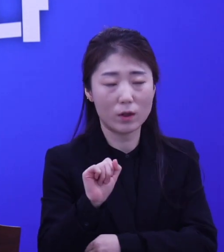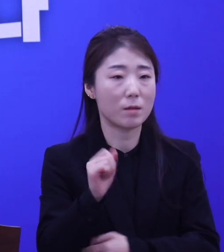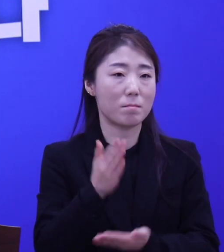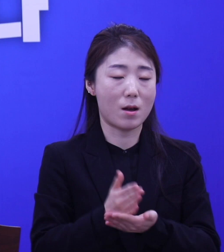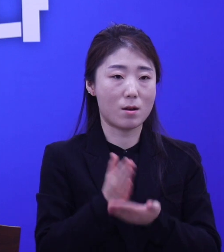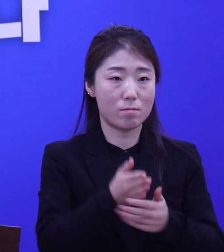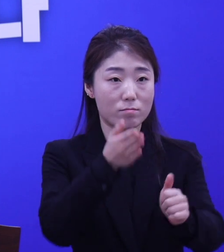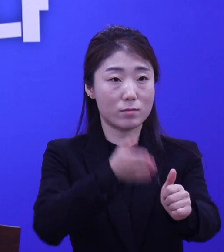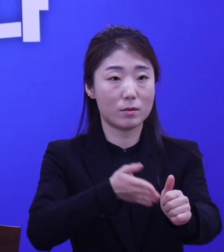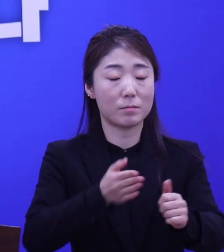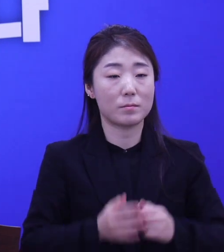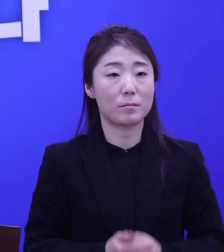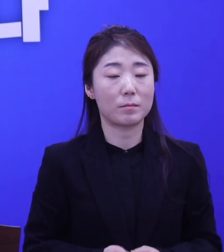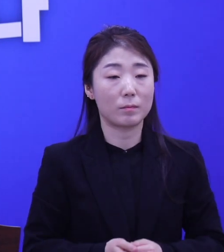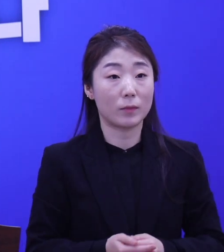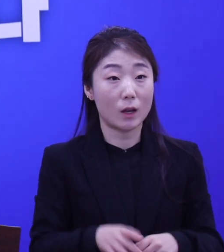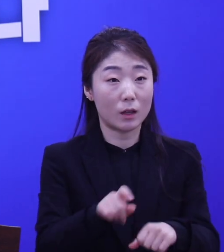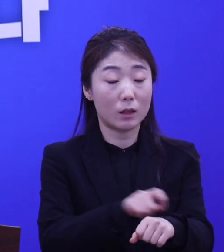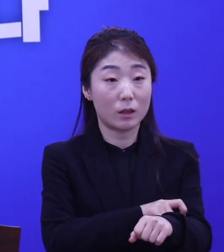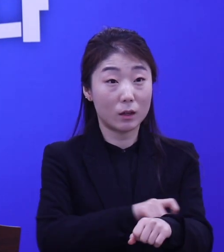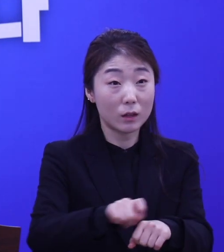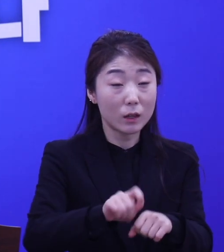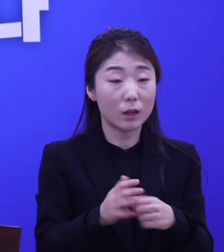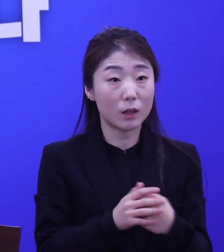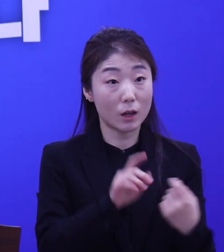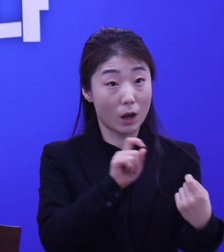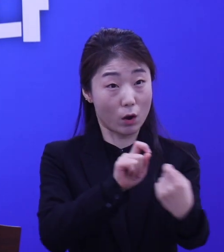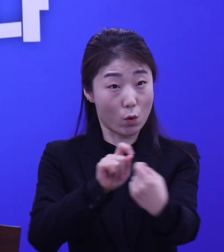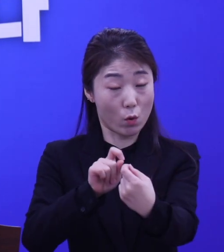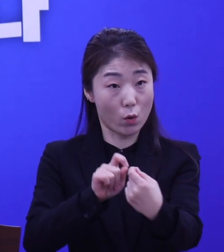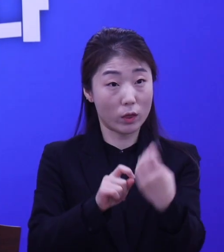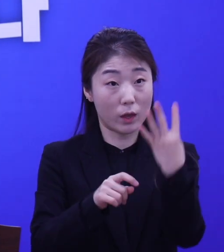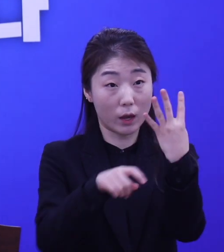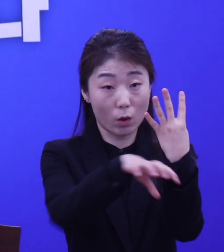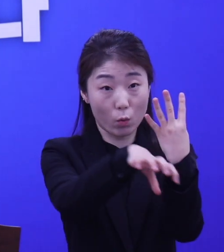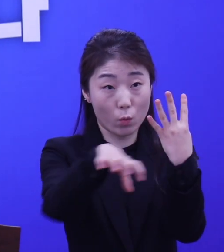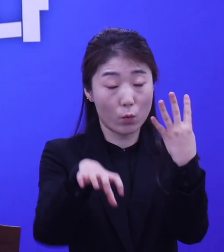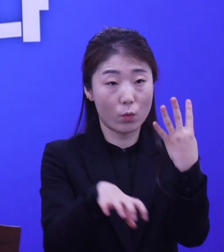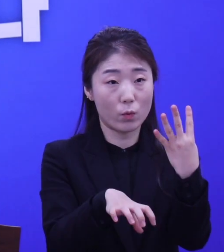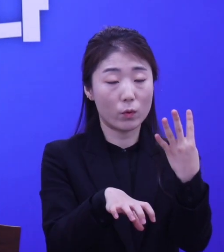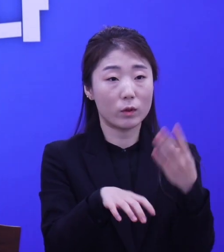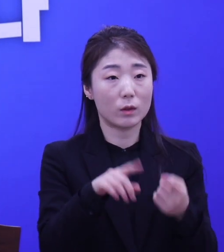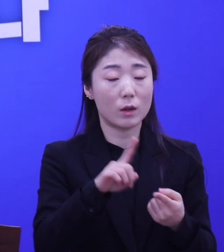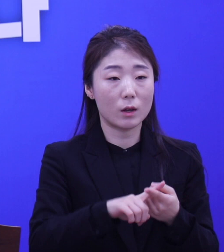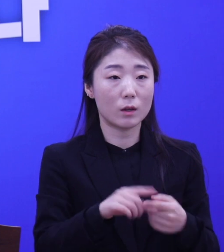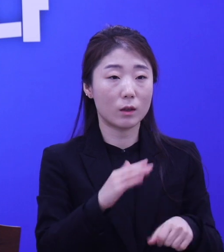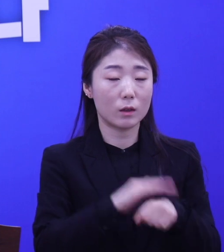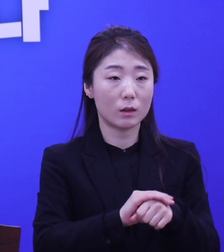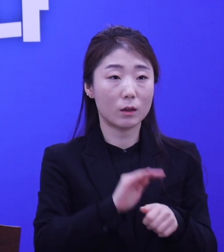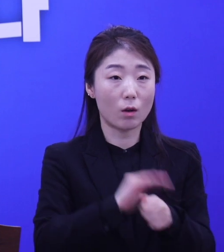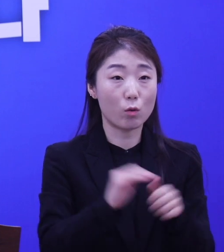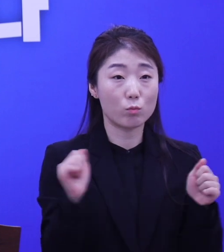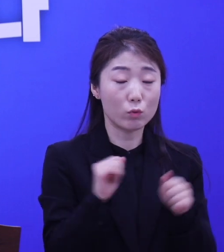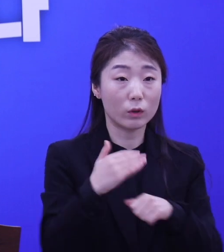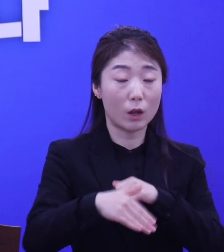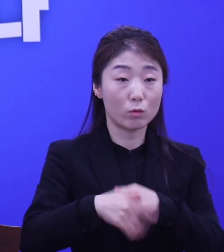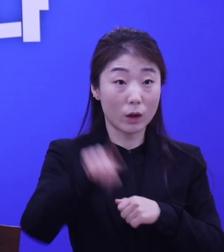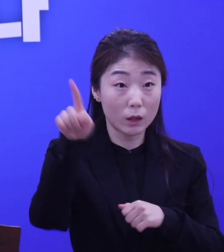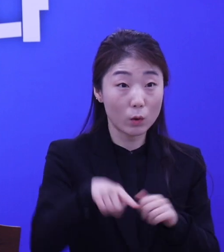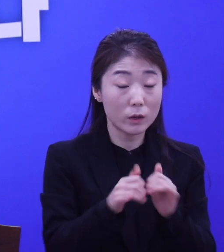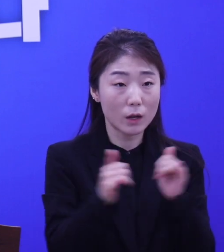요청하고 있습니다. 특히 접경 4개 시군에 대해서는 대구 경북 지역 방문자를